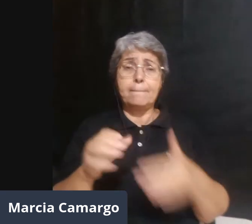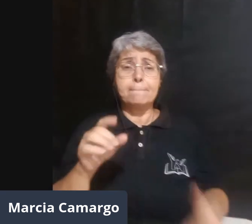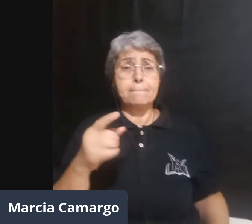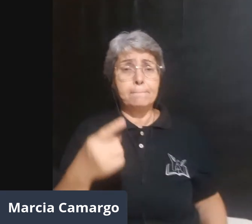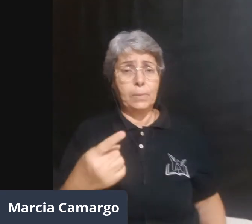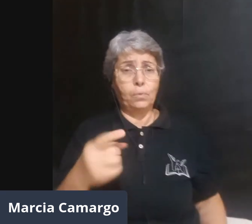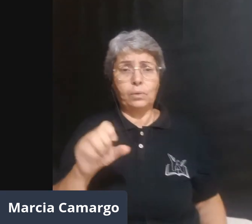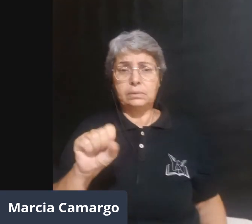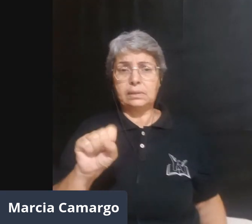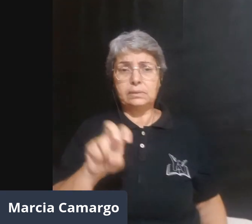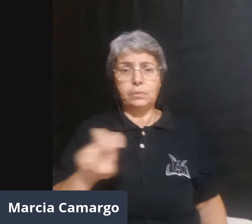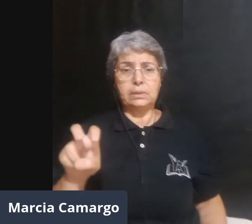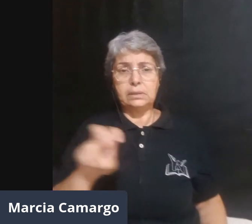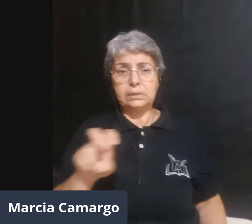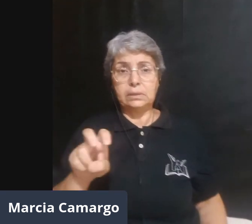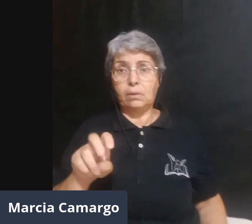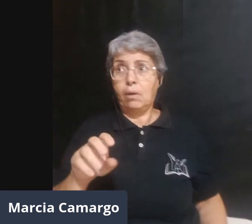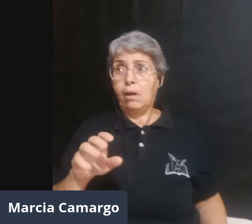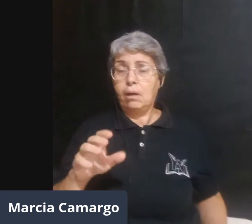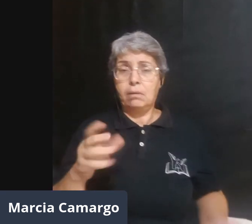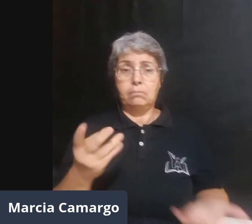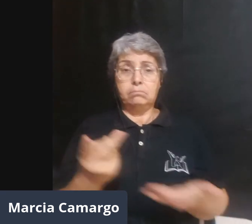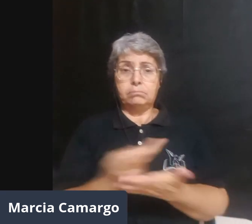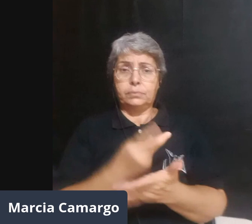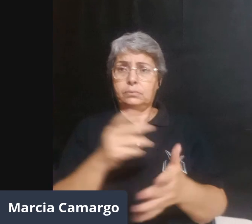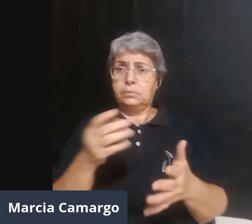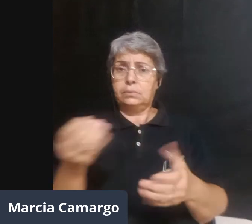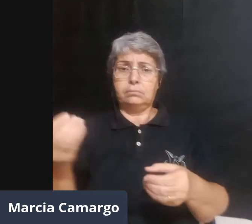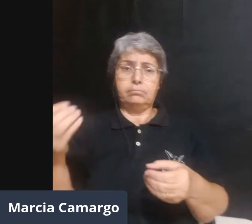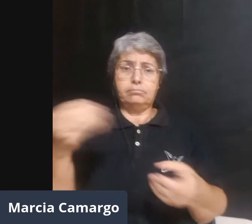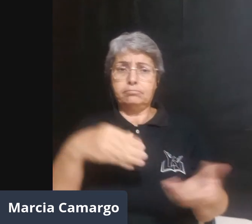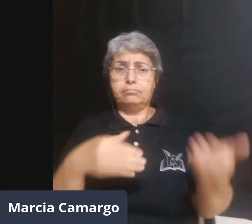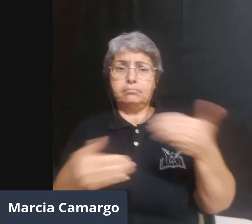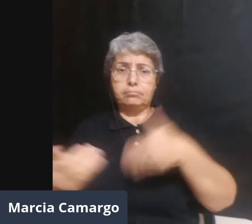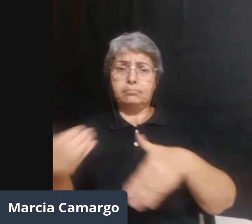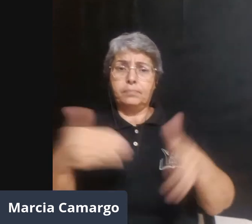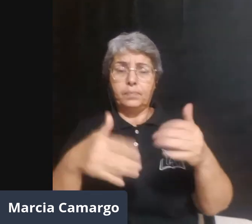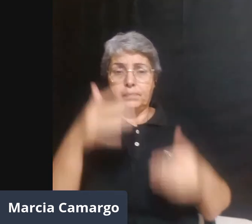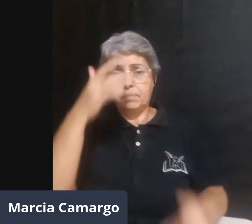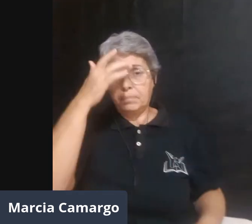Os depositários dos escritos de Ellen White declaram o seguinte: